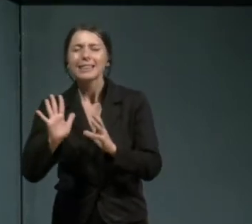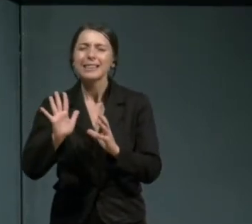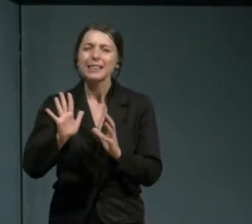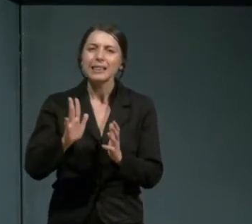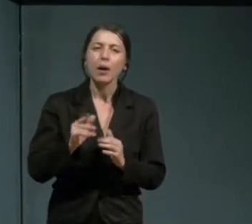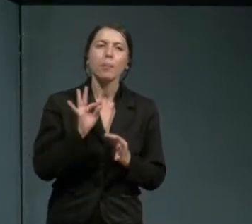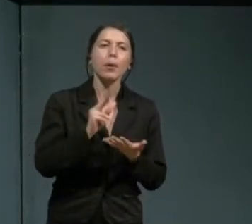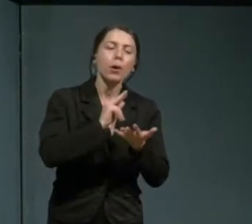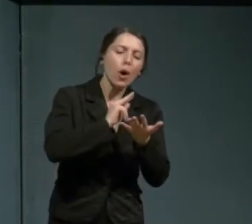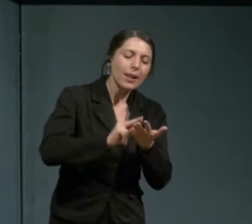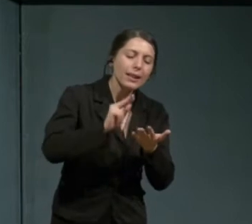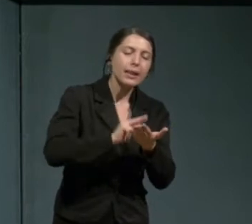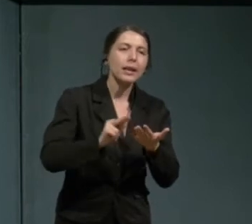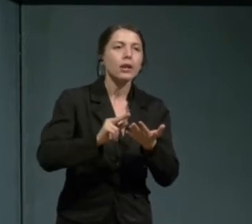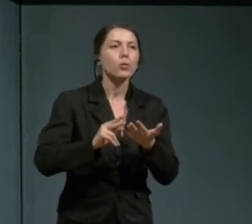manifestarsi